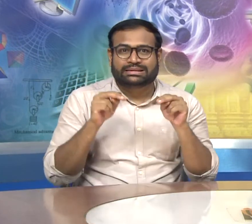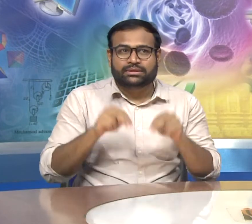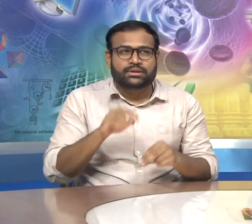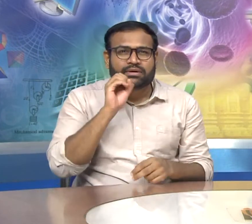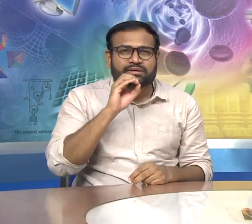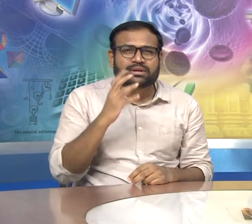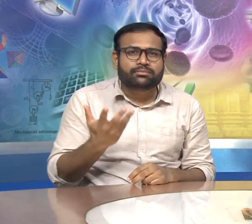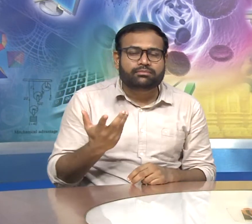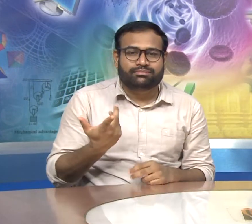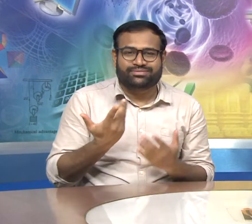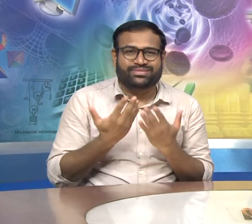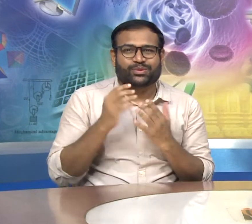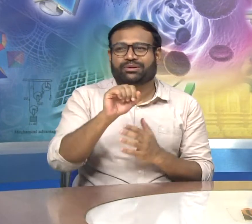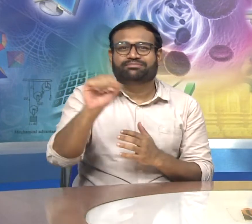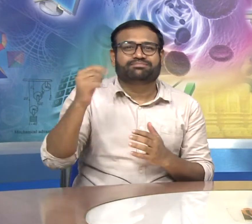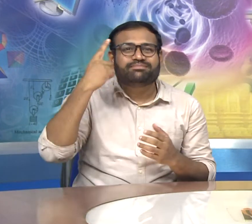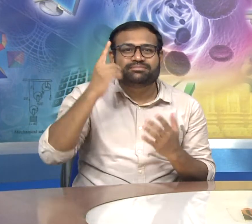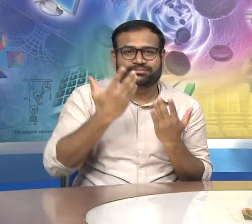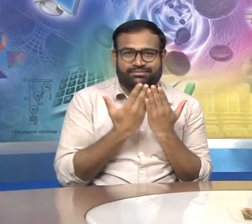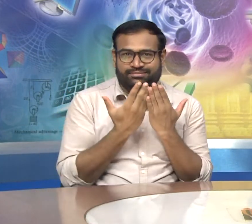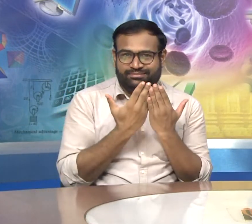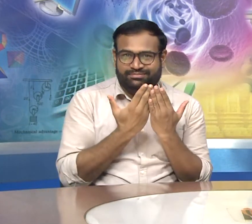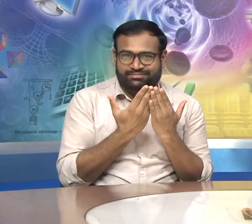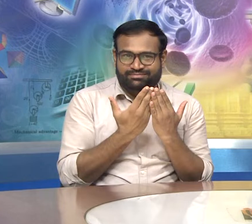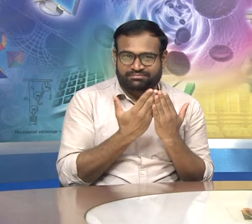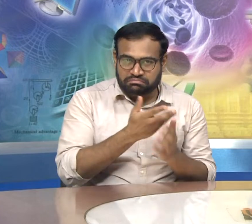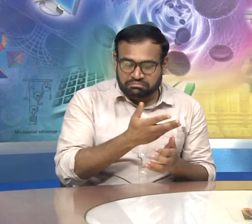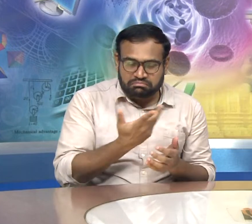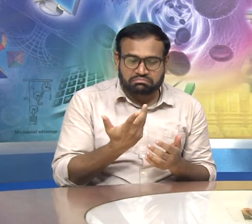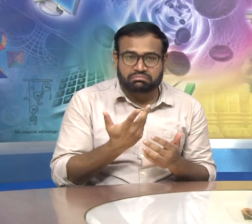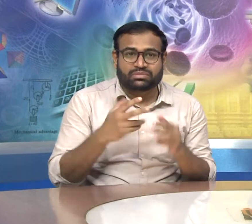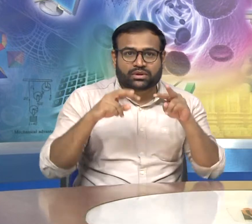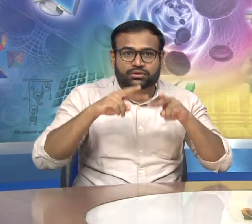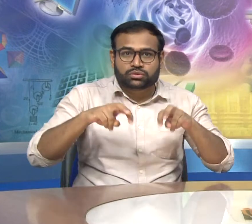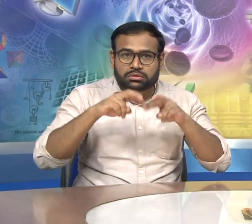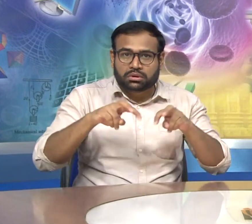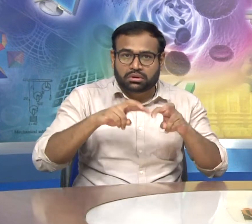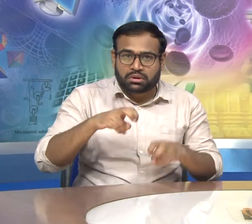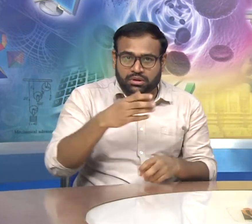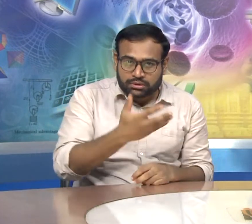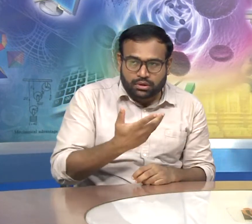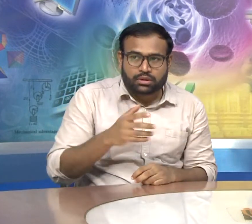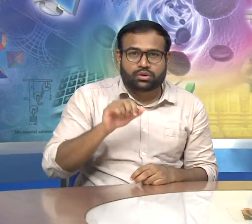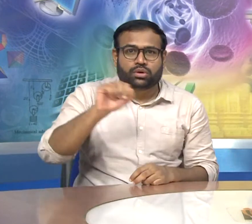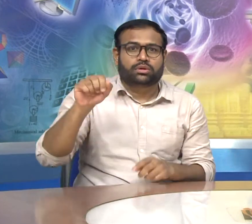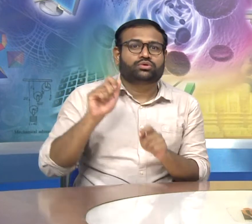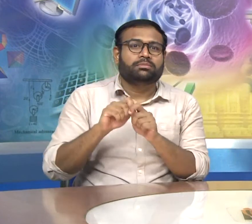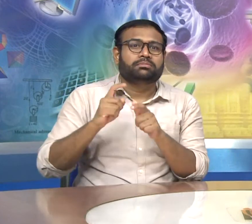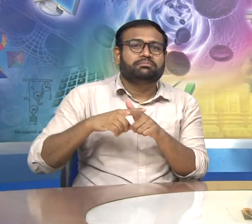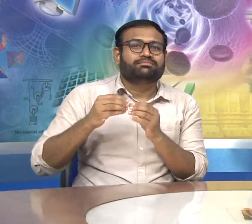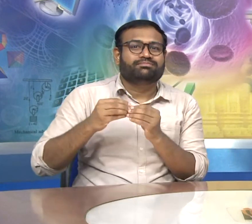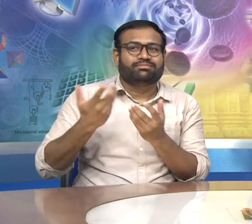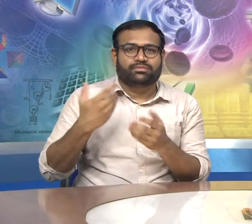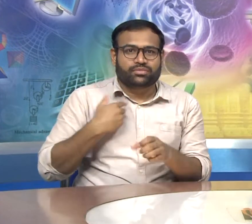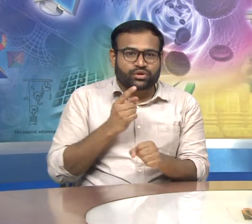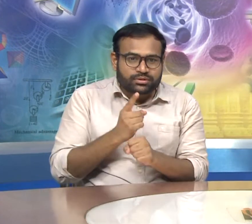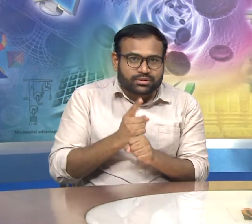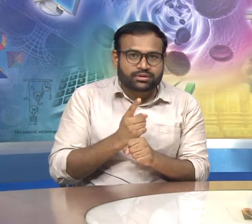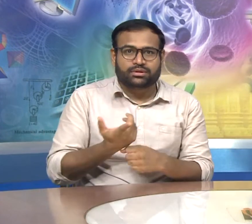people need information for study, research, for pursuing their careers, healthcare, problem